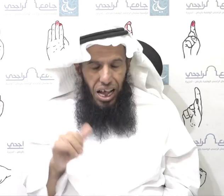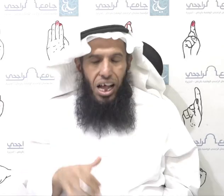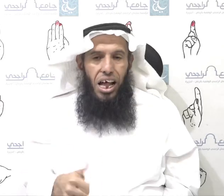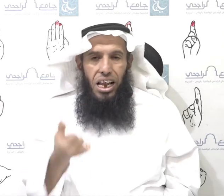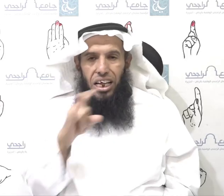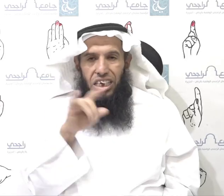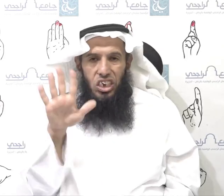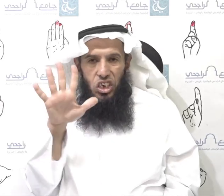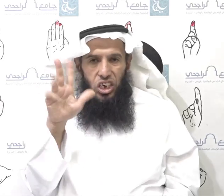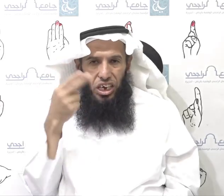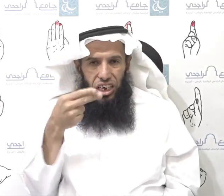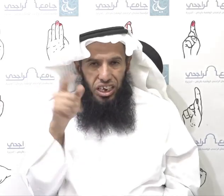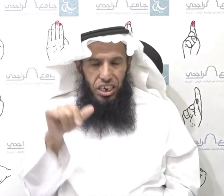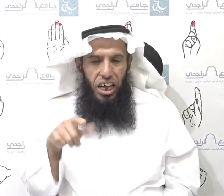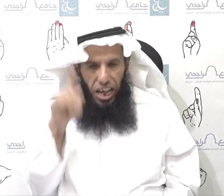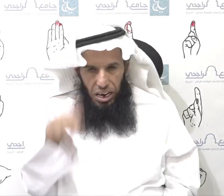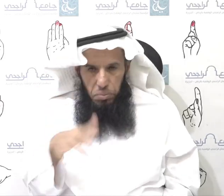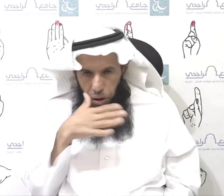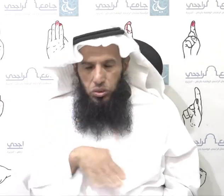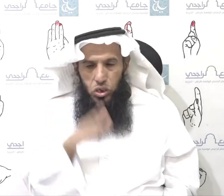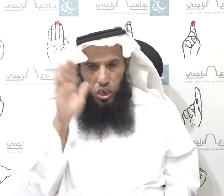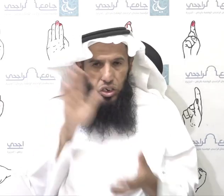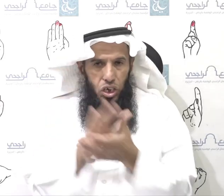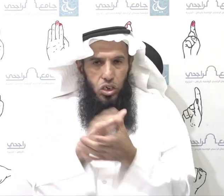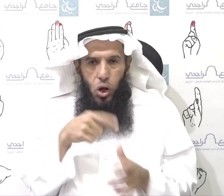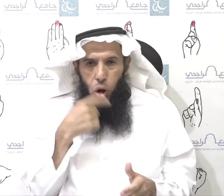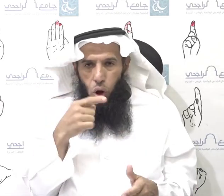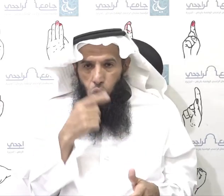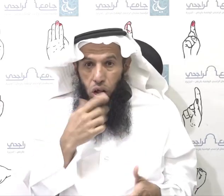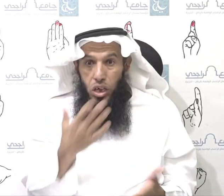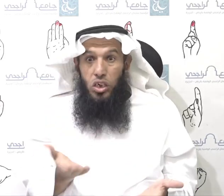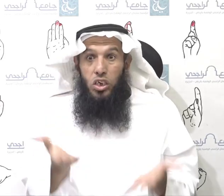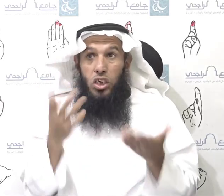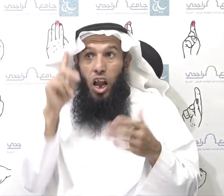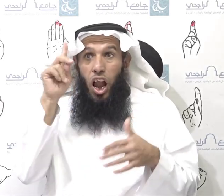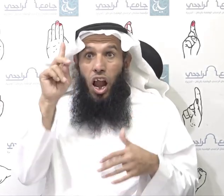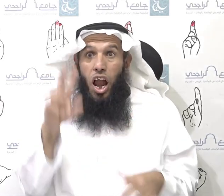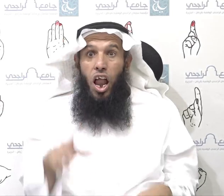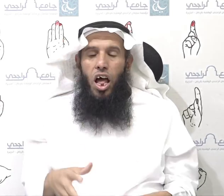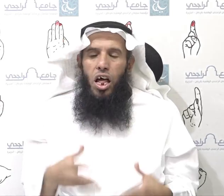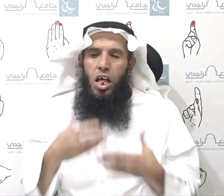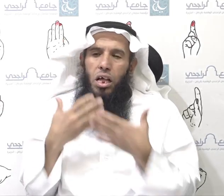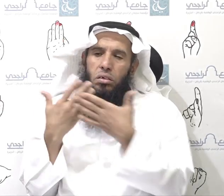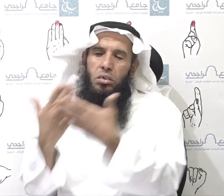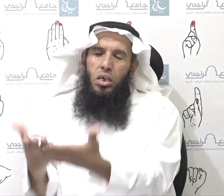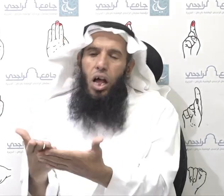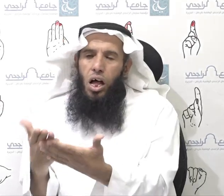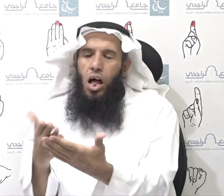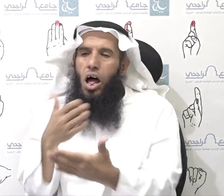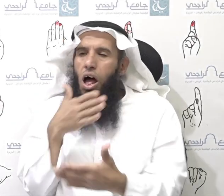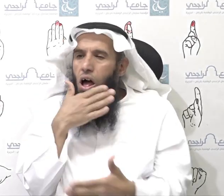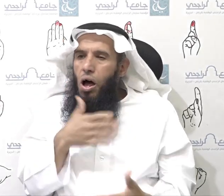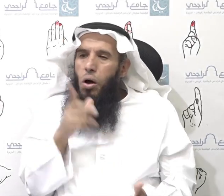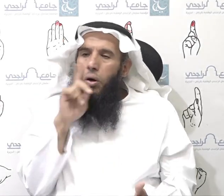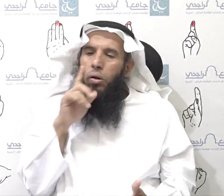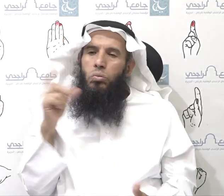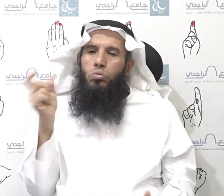عليه وسلم قال: إن من إجلال الله إكرام ذي الشيبة المسلم. نسأل الله